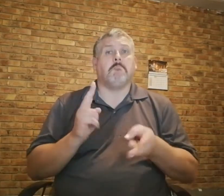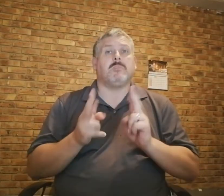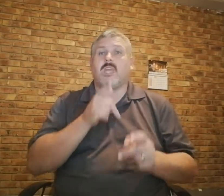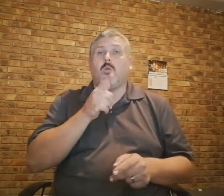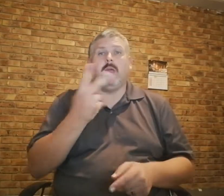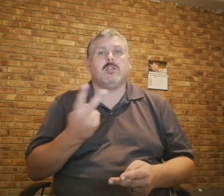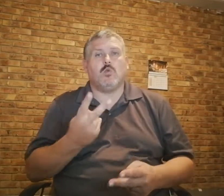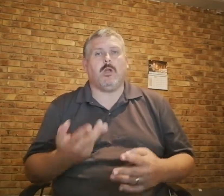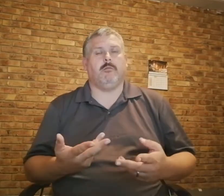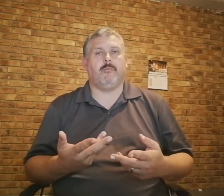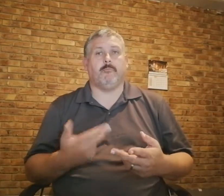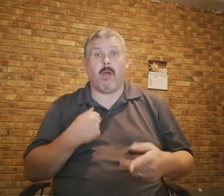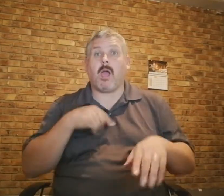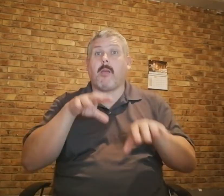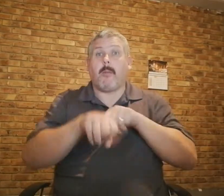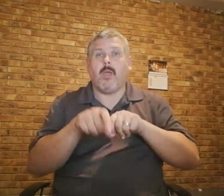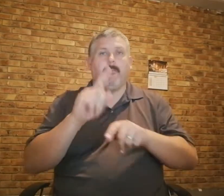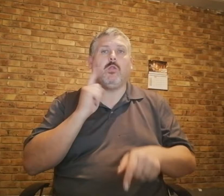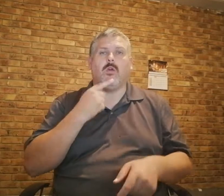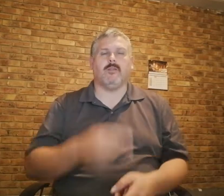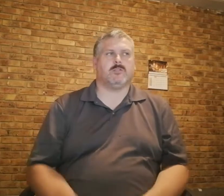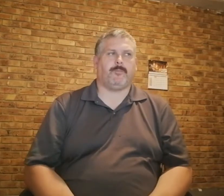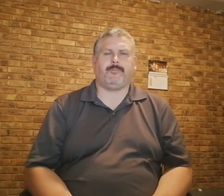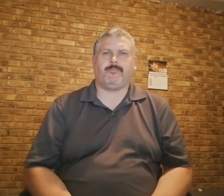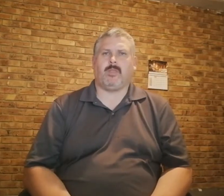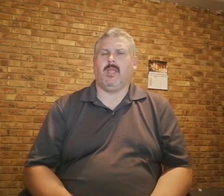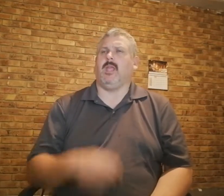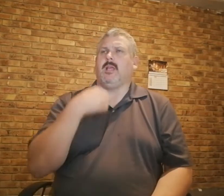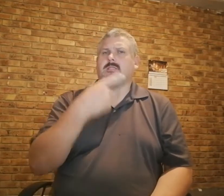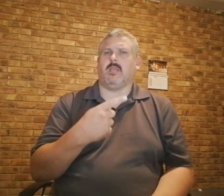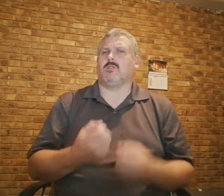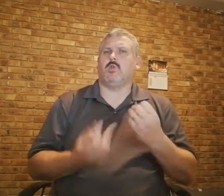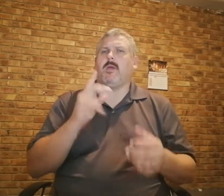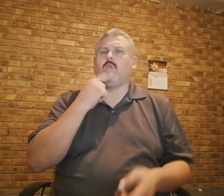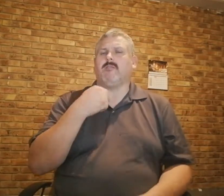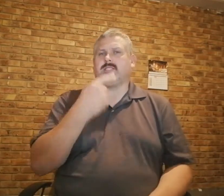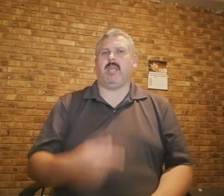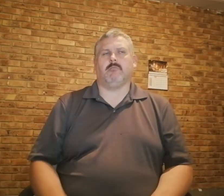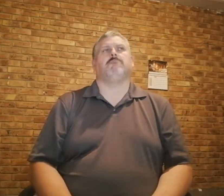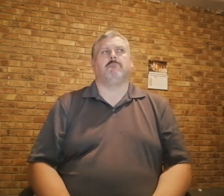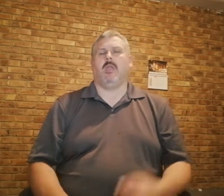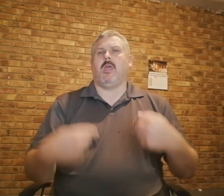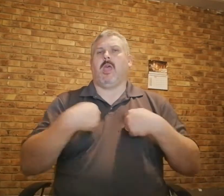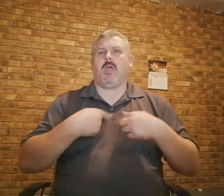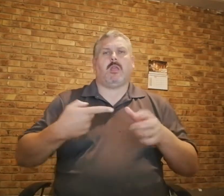Misschien wil jy dit ook, maar ek by dweers. Sê, sommers dweers sê, ek